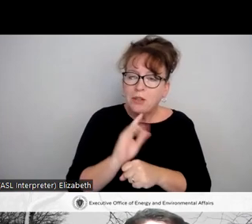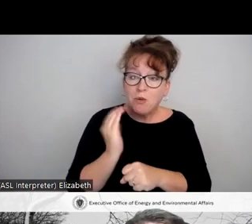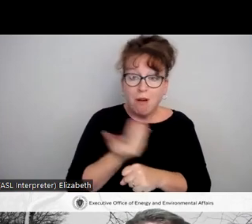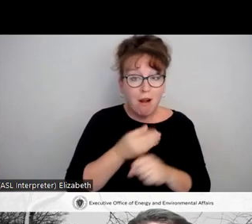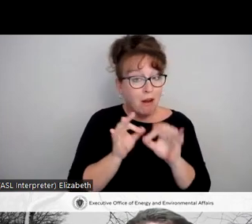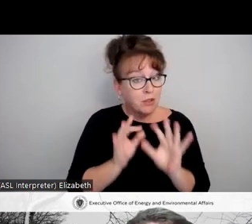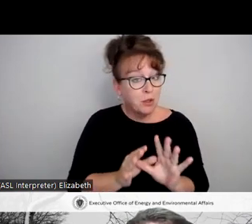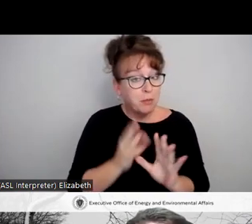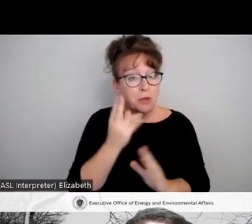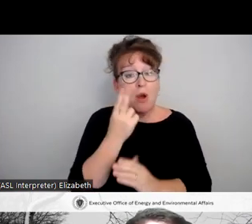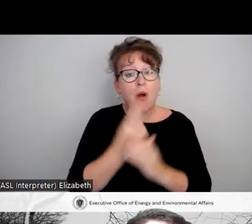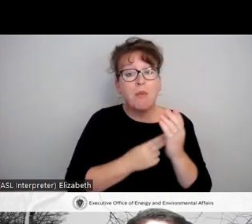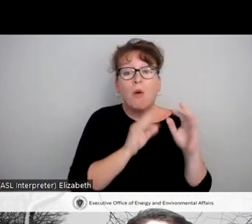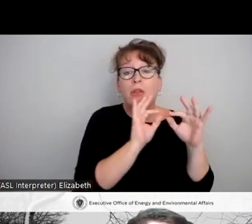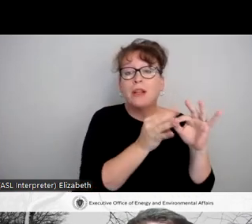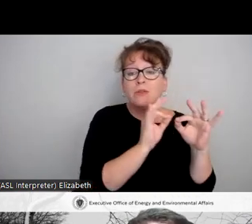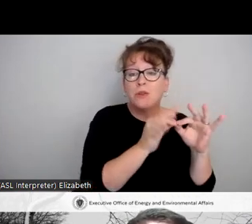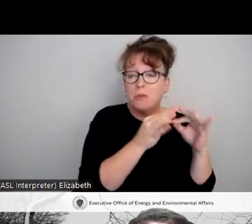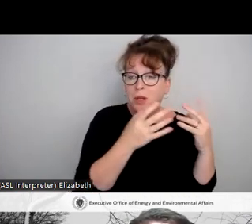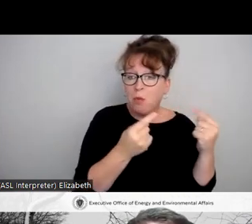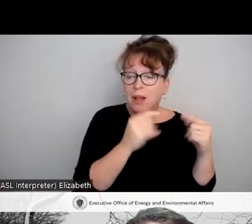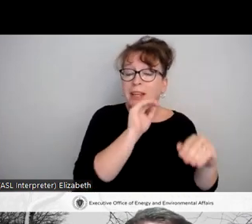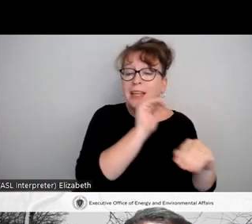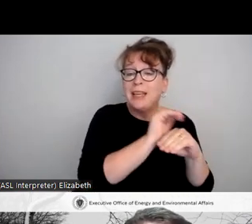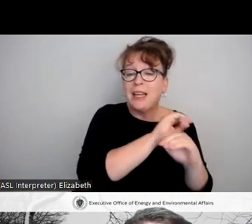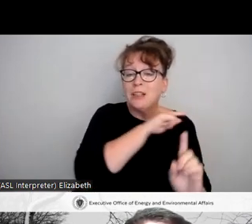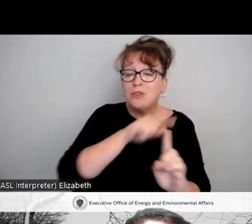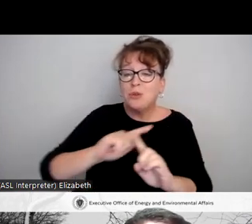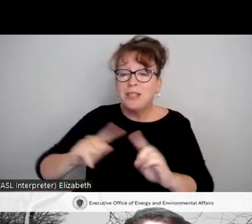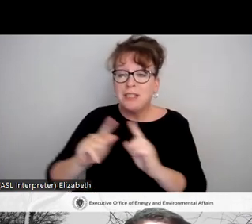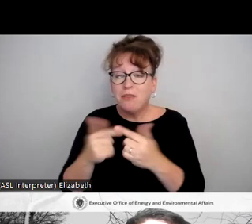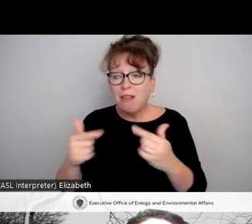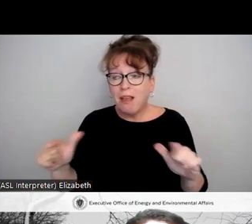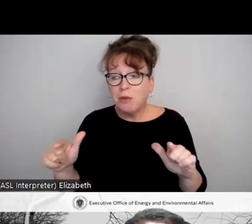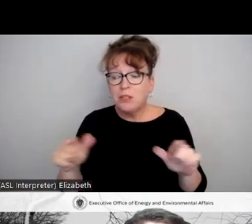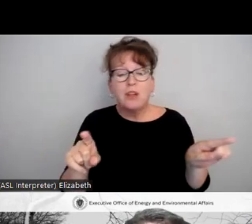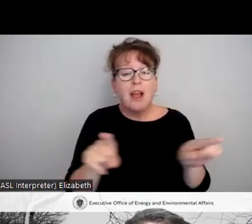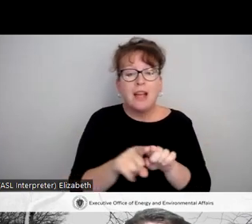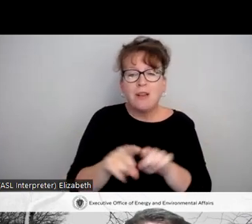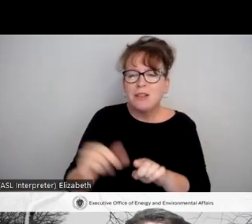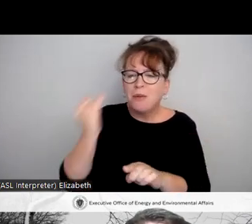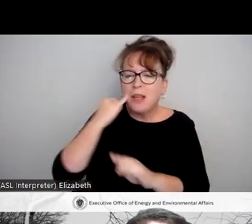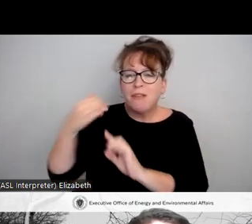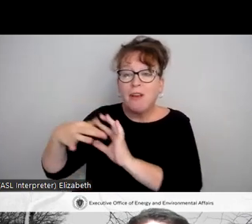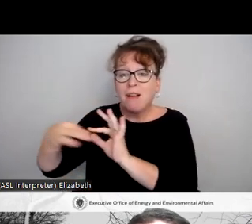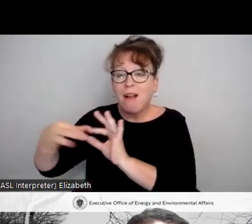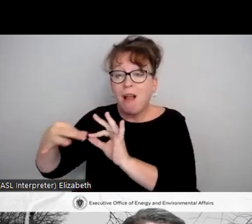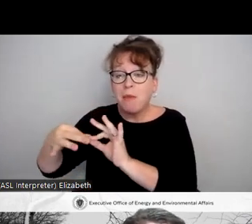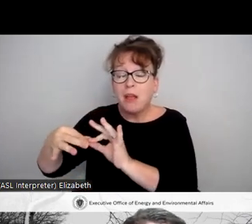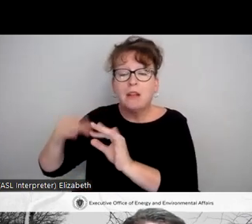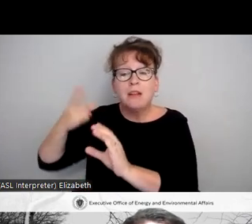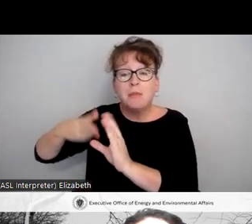tuvimos interpretación portugués español y mandarín estamos tratando